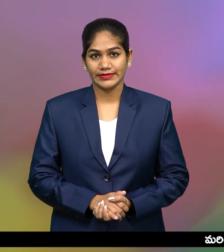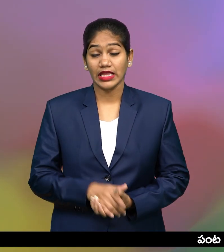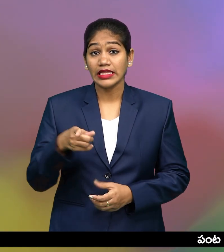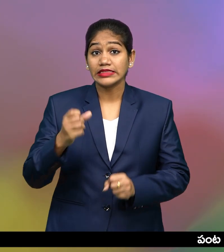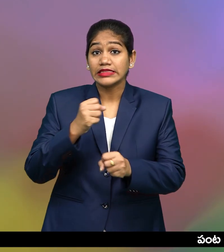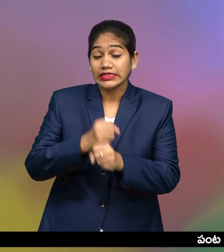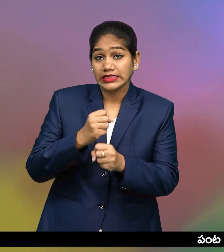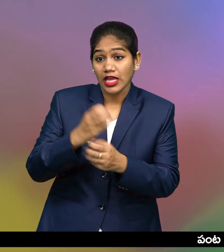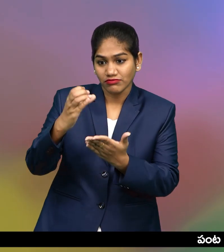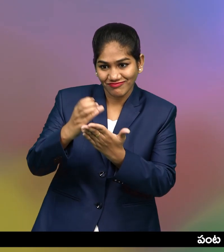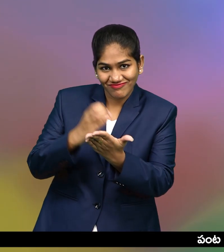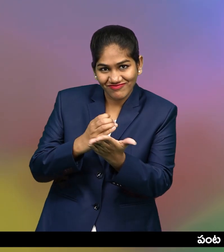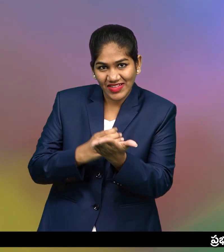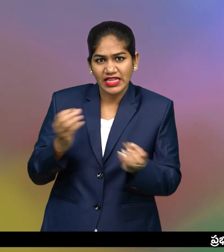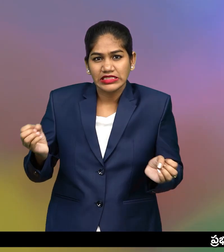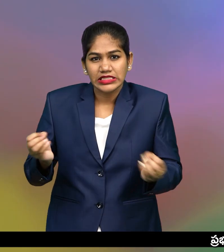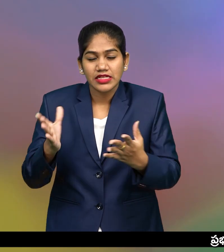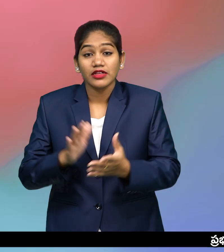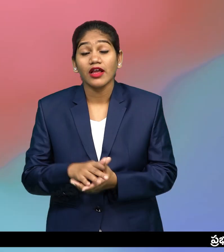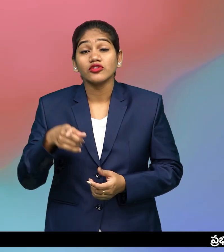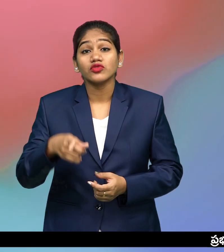పంట ఉత్పత్తిని పెంచడానికి ప్రభుత్వ కార్యక్రమాలు.